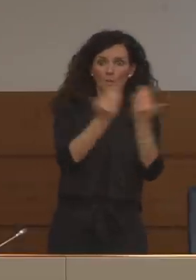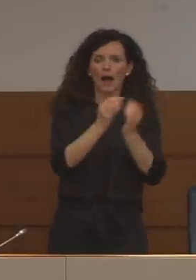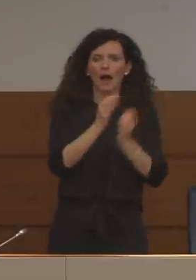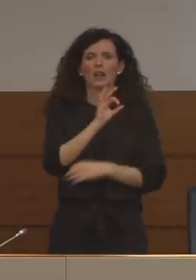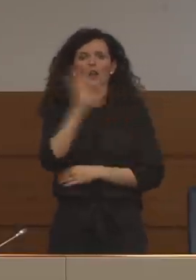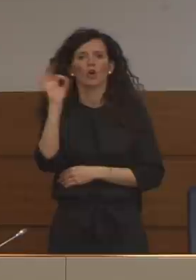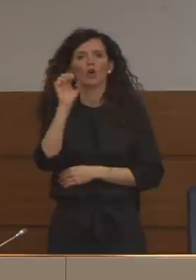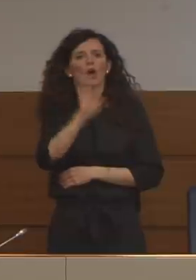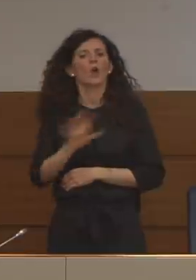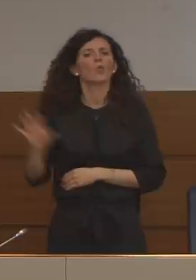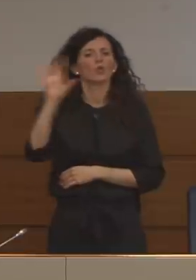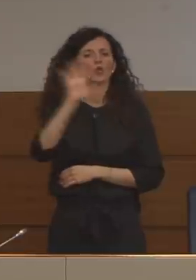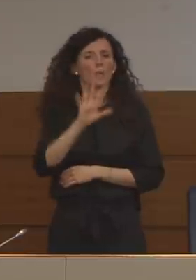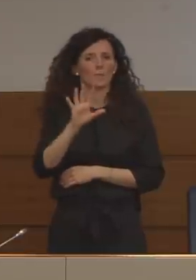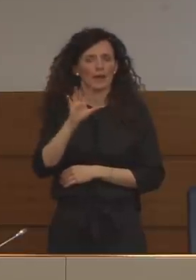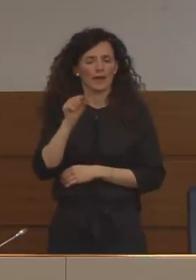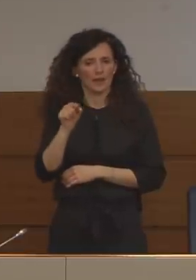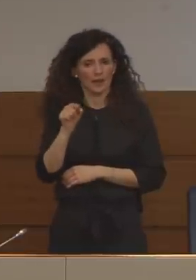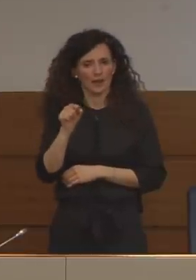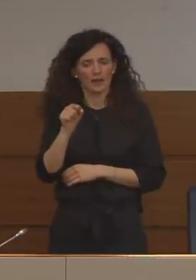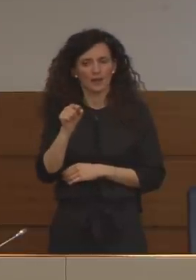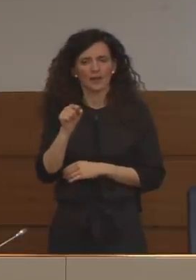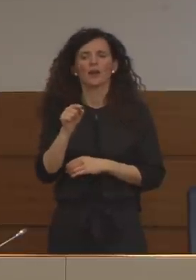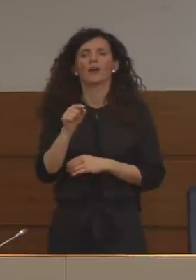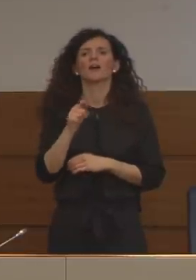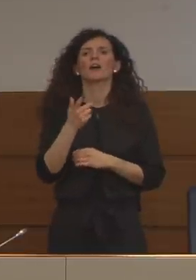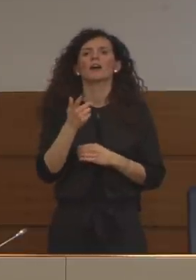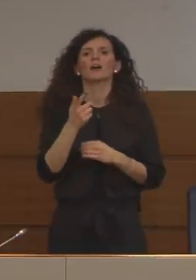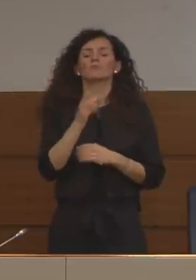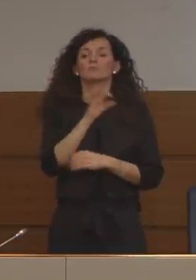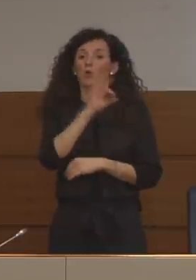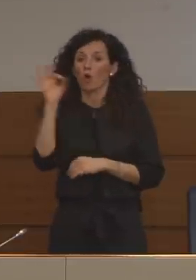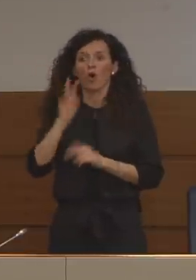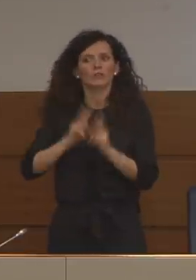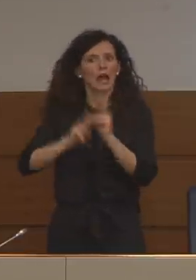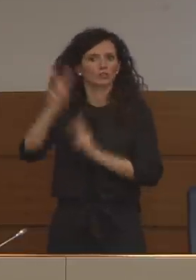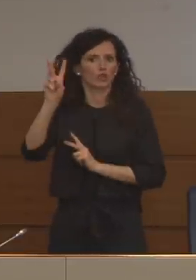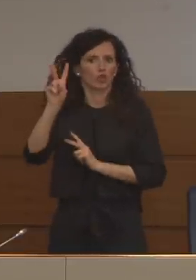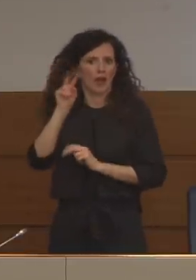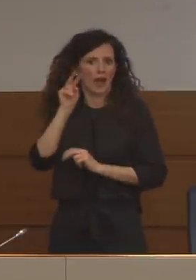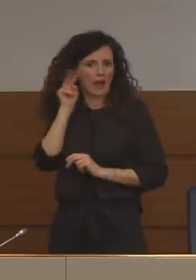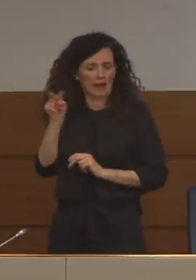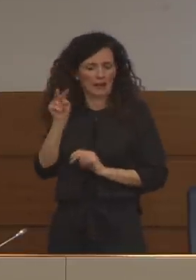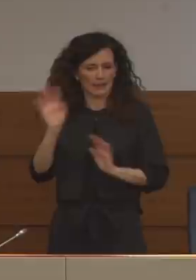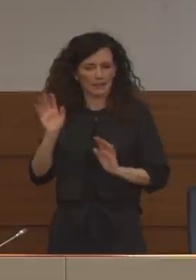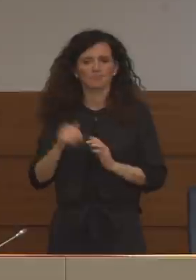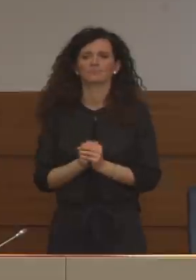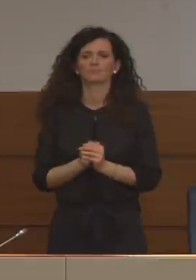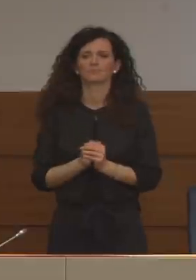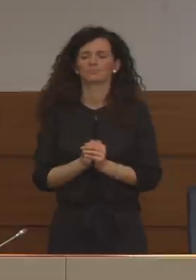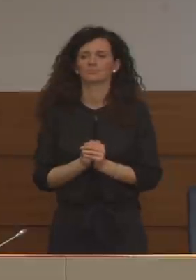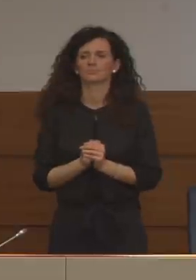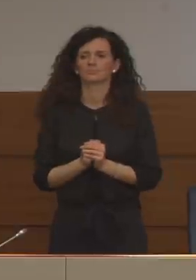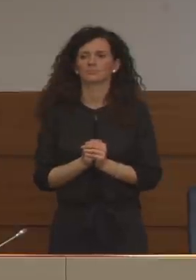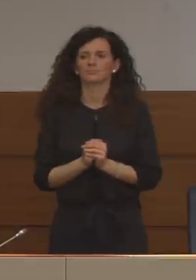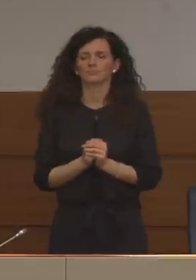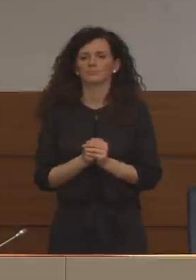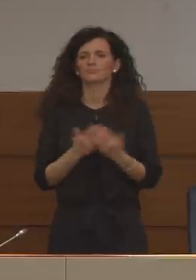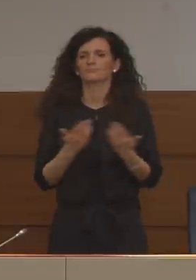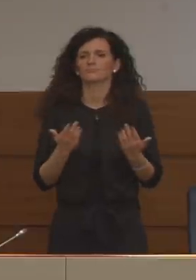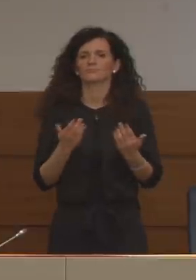rispetto a una scala nazionale per il primo scenario è